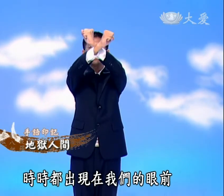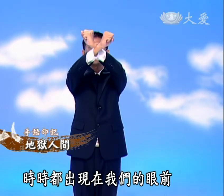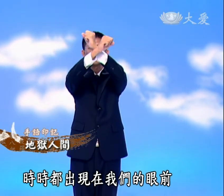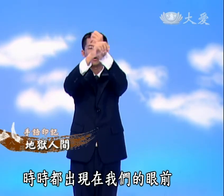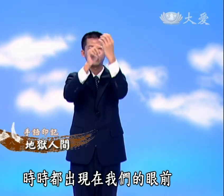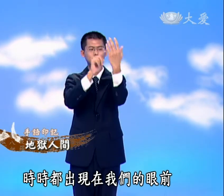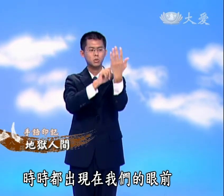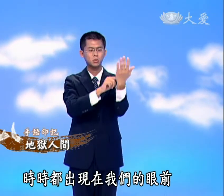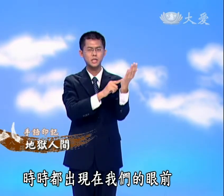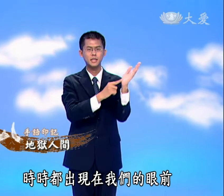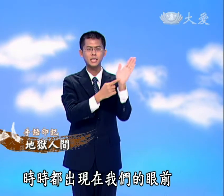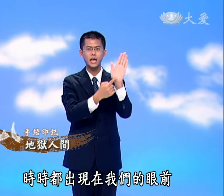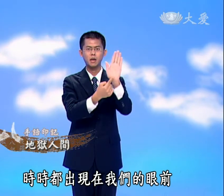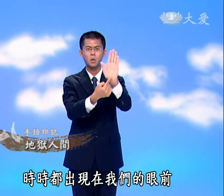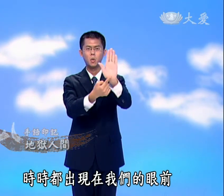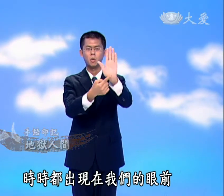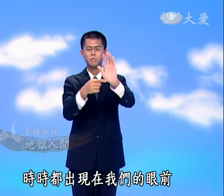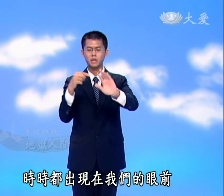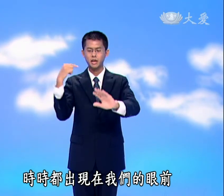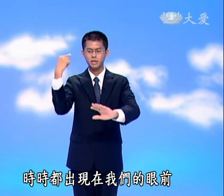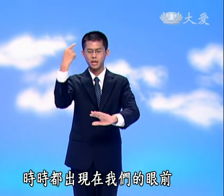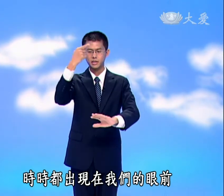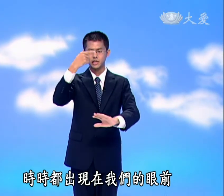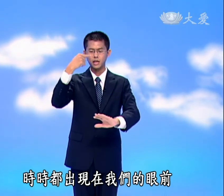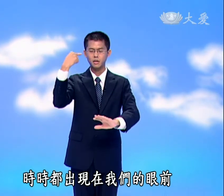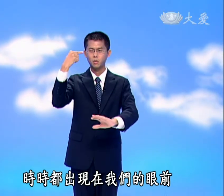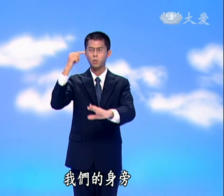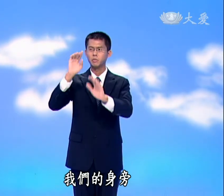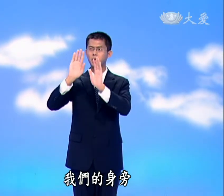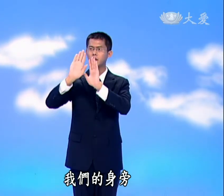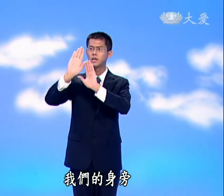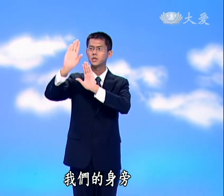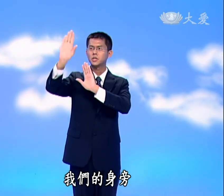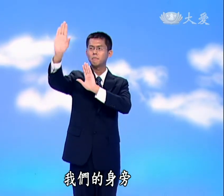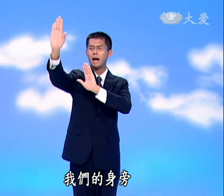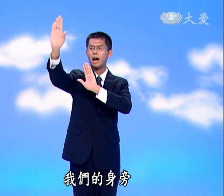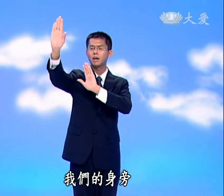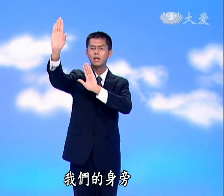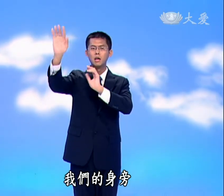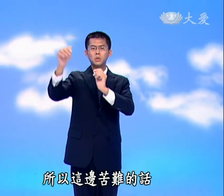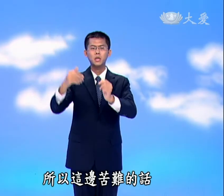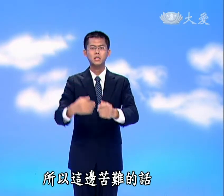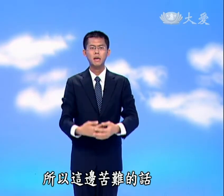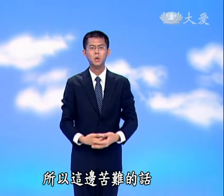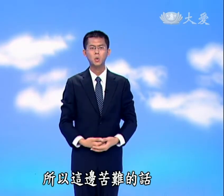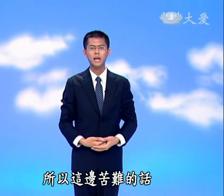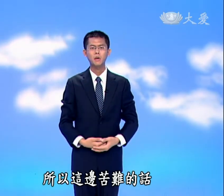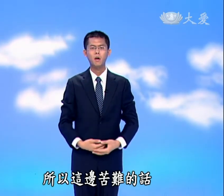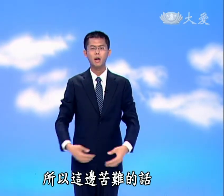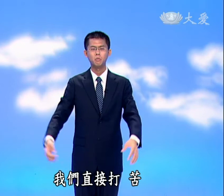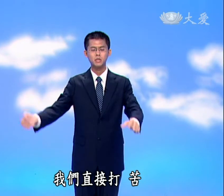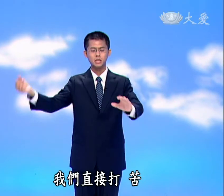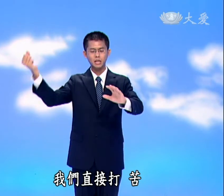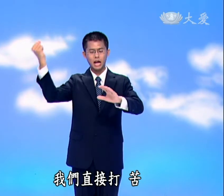都出现在我们的眼前，我们的身旁。所以这边苦难的话，我们直接打